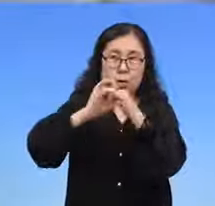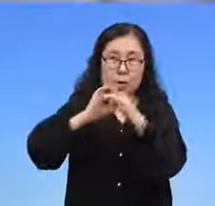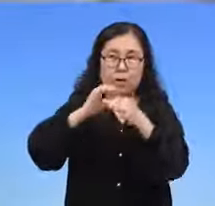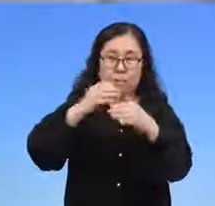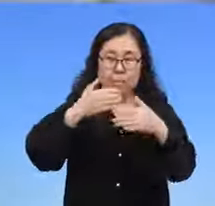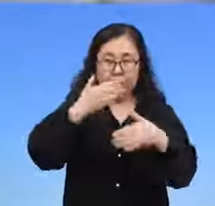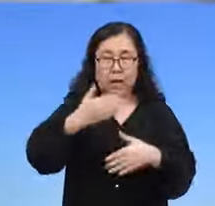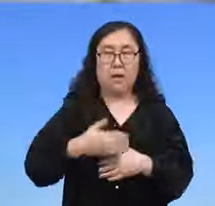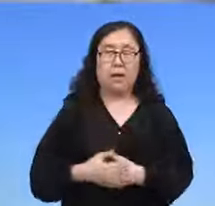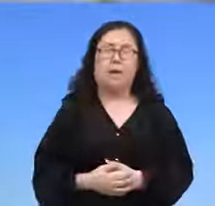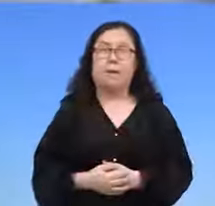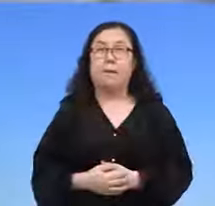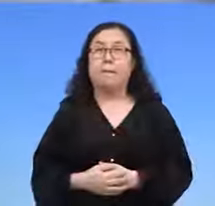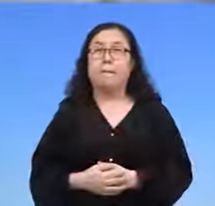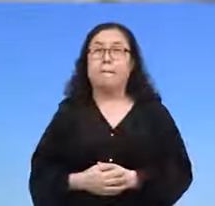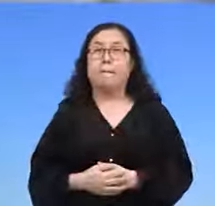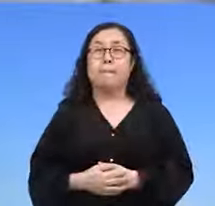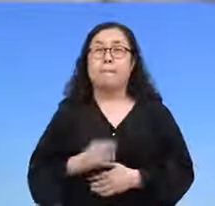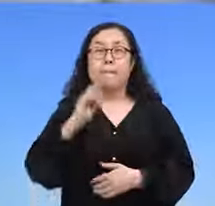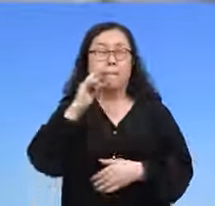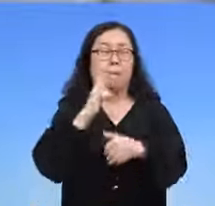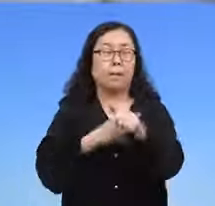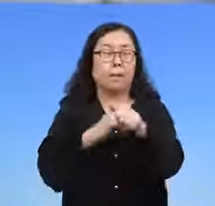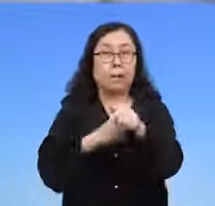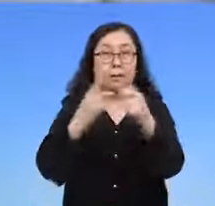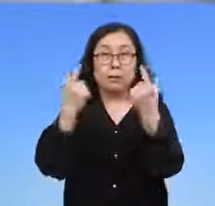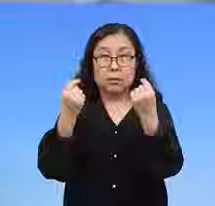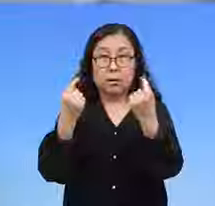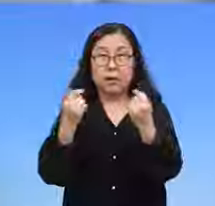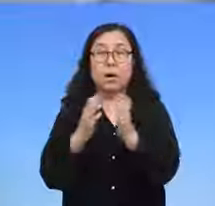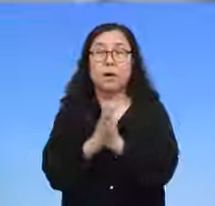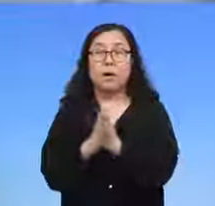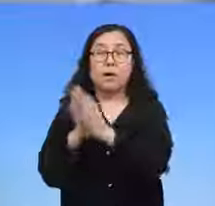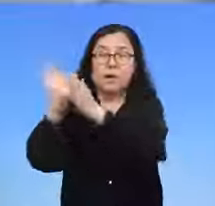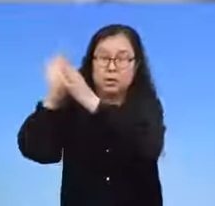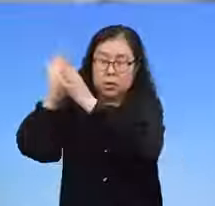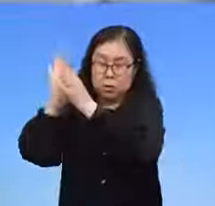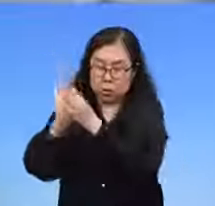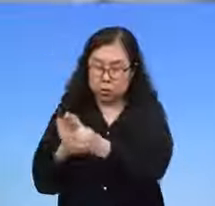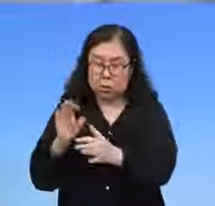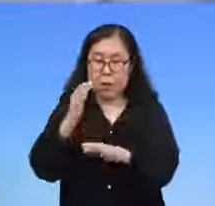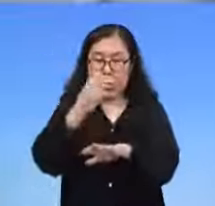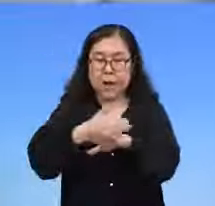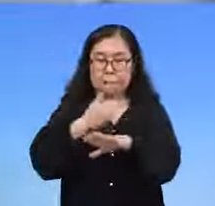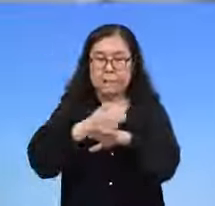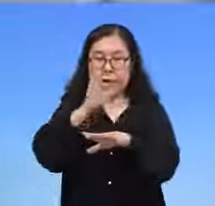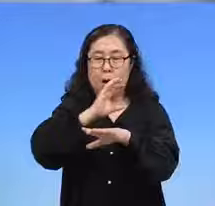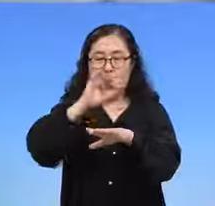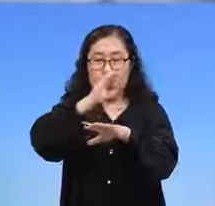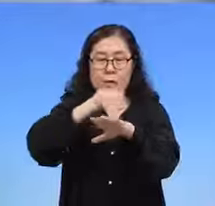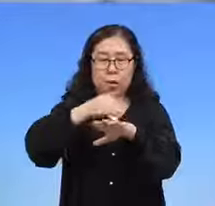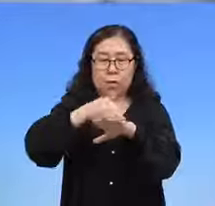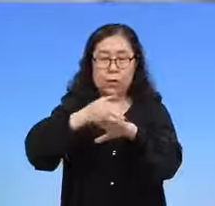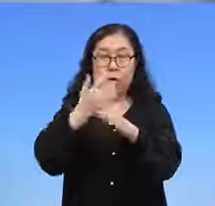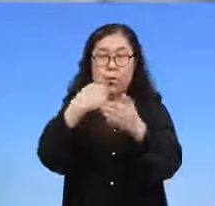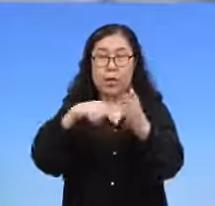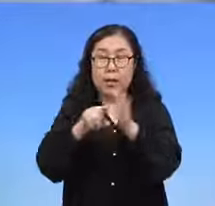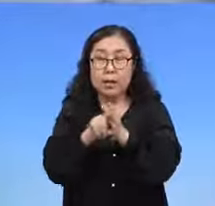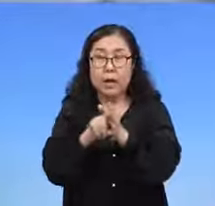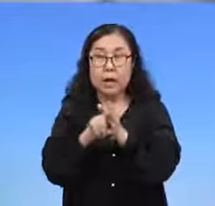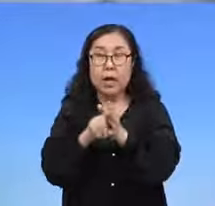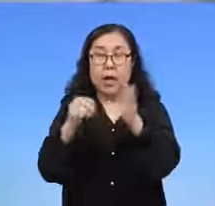여러분 이거 아셔야 됩니다. 이렇게 사도 바울처럼 끊임없는 감사 훈련을 위하여,